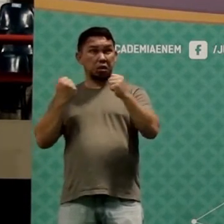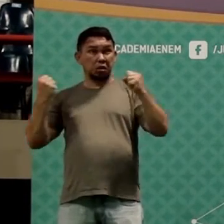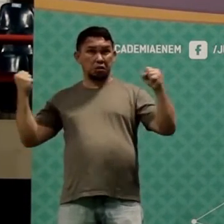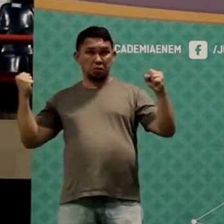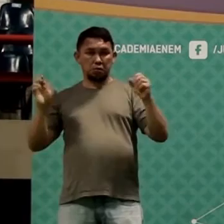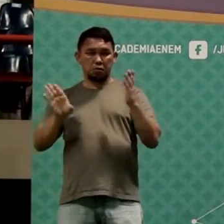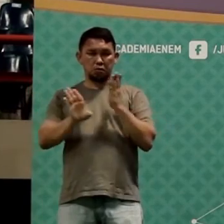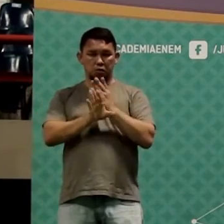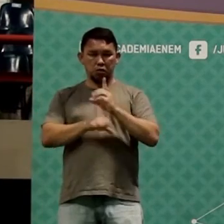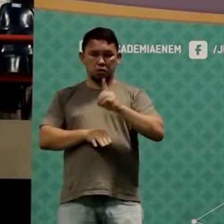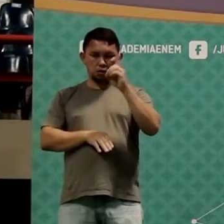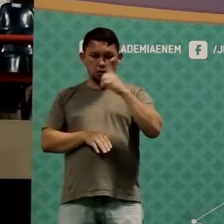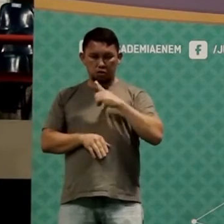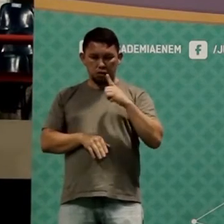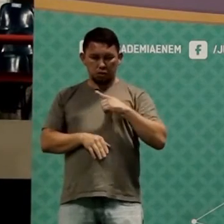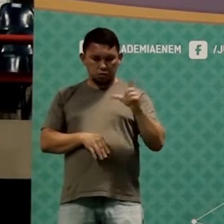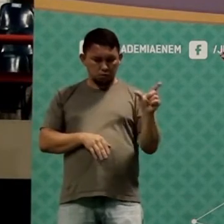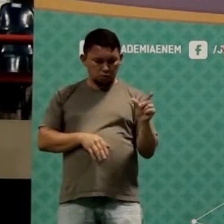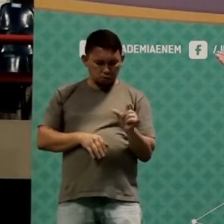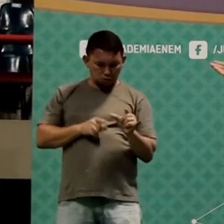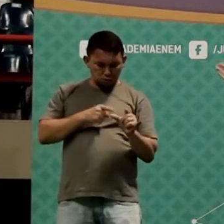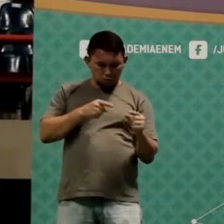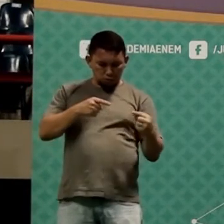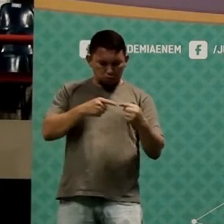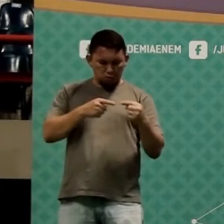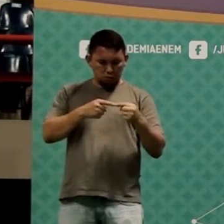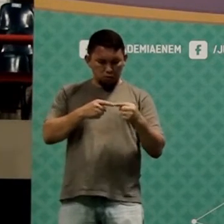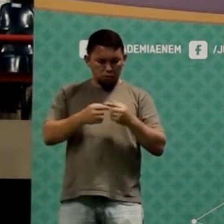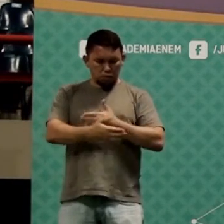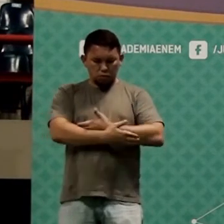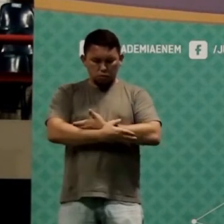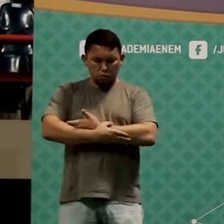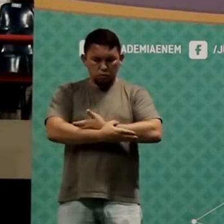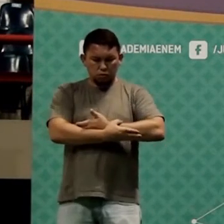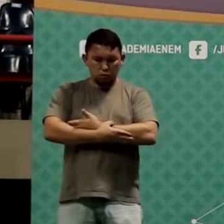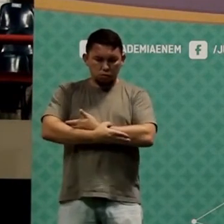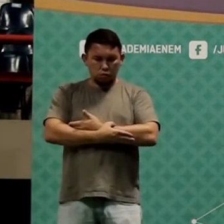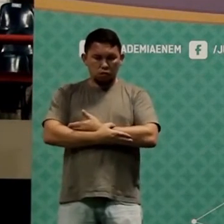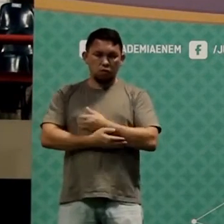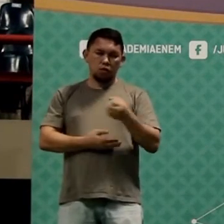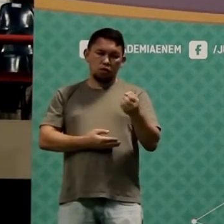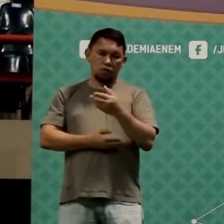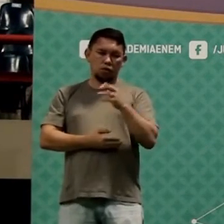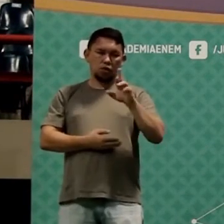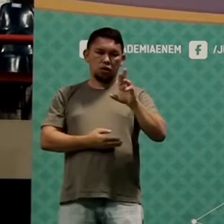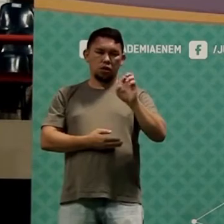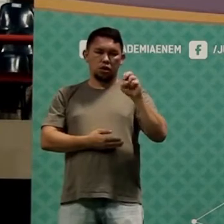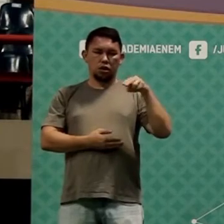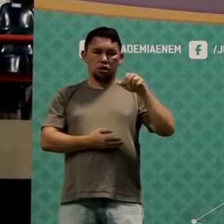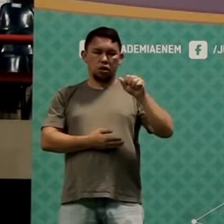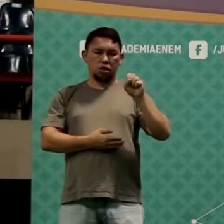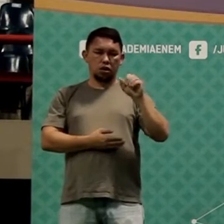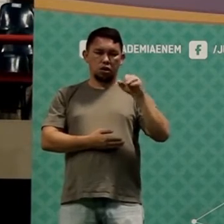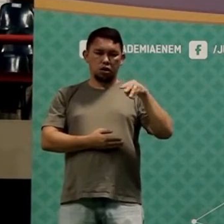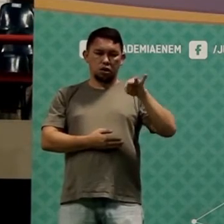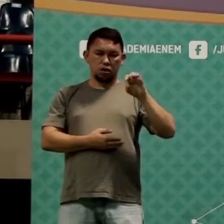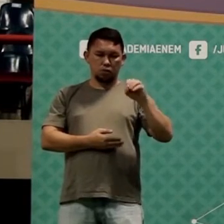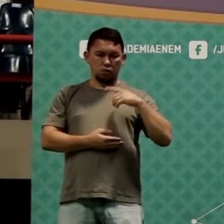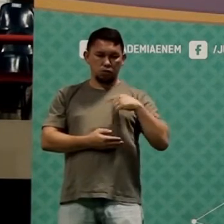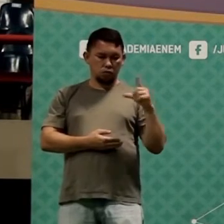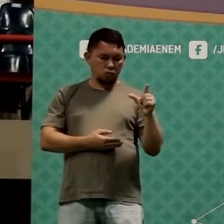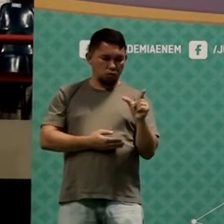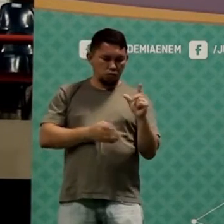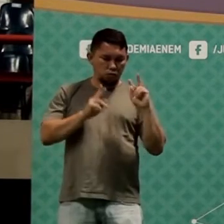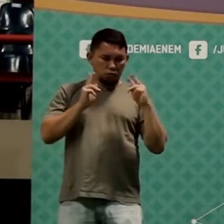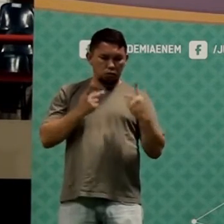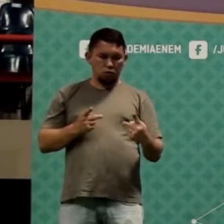ele é Deus. Agora ele ocupa o tamanho proporcional de uma criança. Essa foi a novidade do Giotto, tá certo? Ele deu proporções